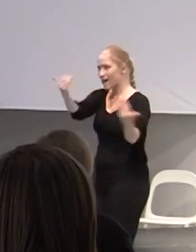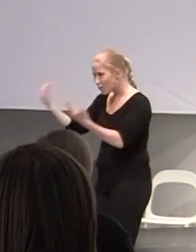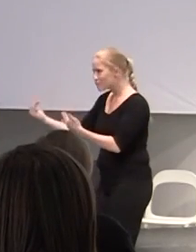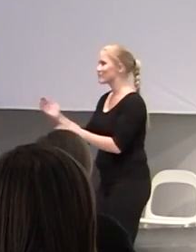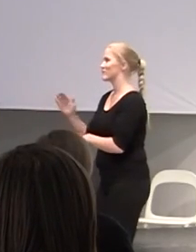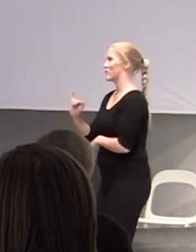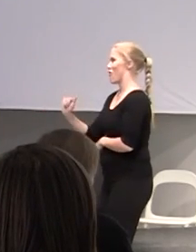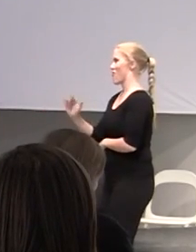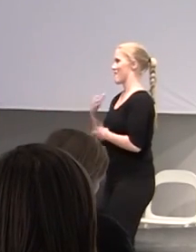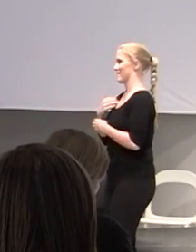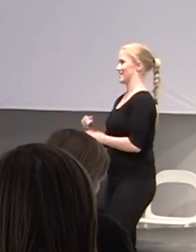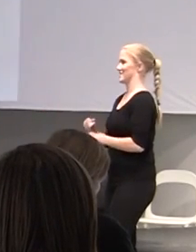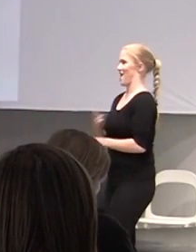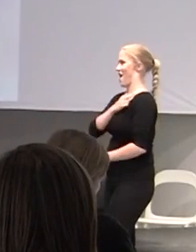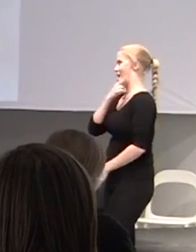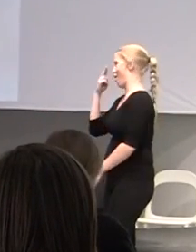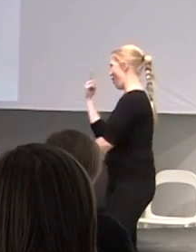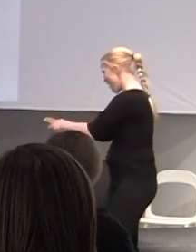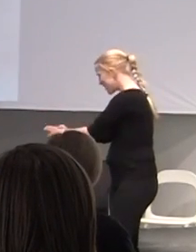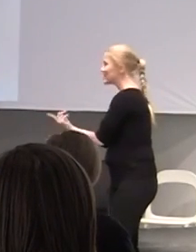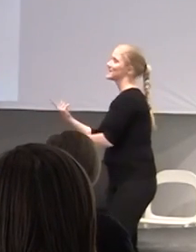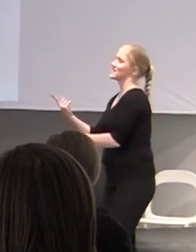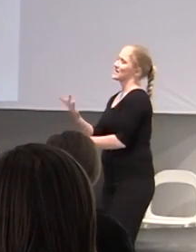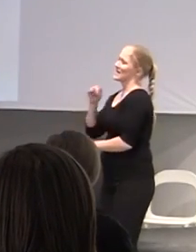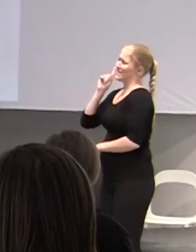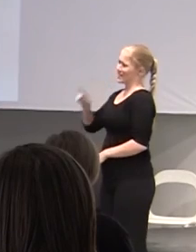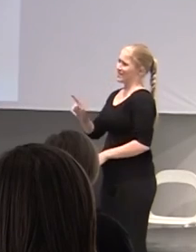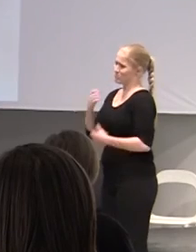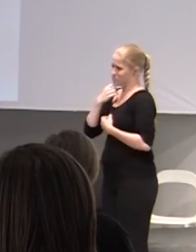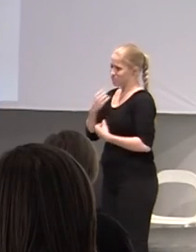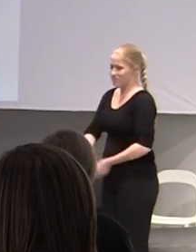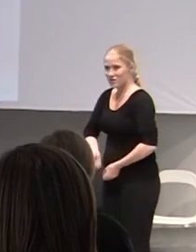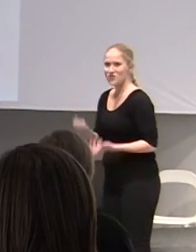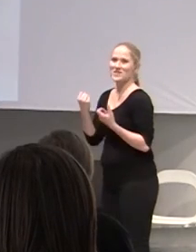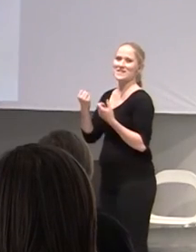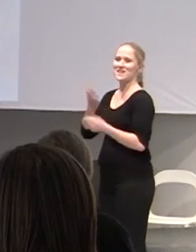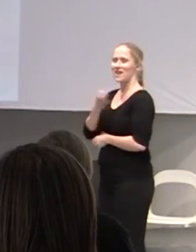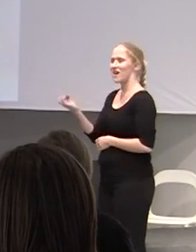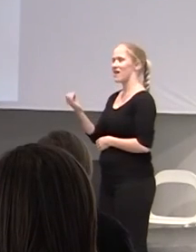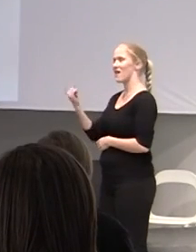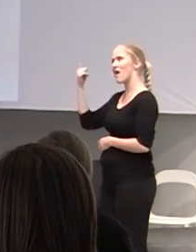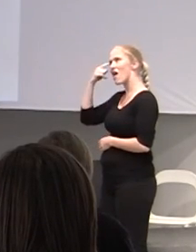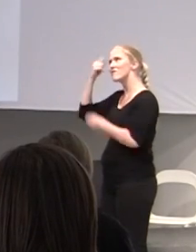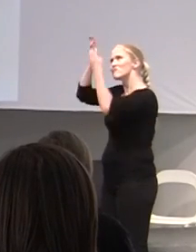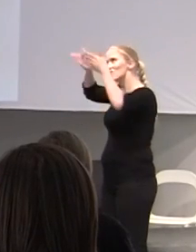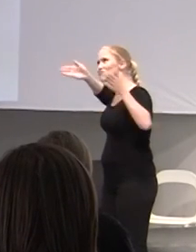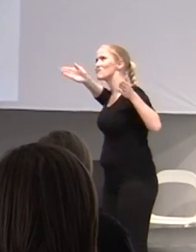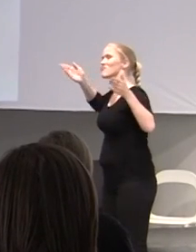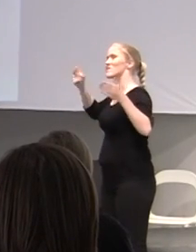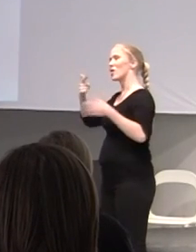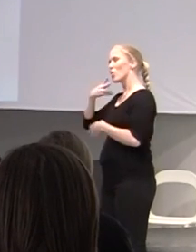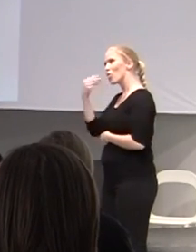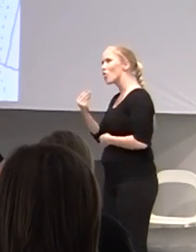konce, byl to náročný den. Velmi si cením vašeho aktivního přístupu, otevřeným hlavám, chuti